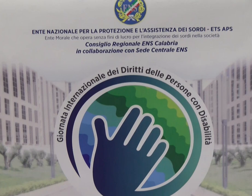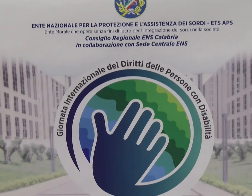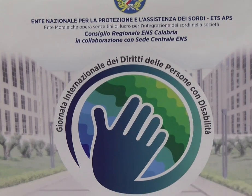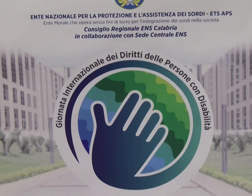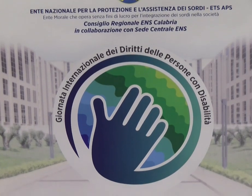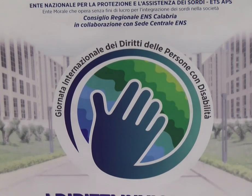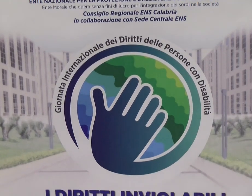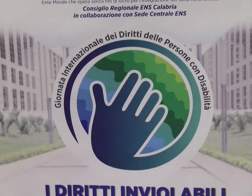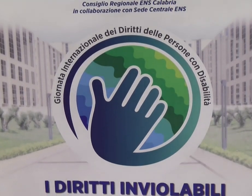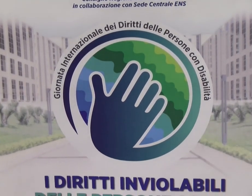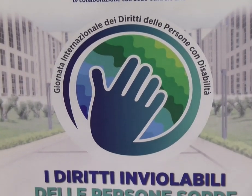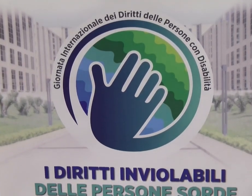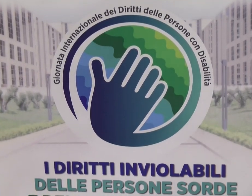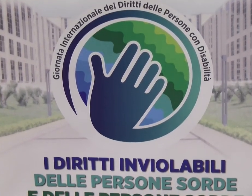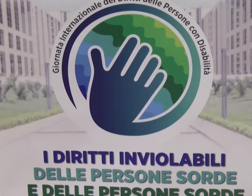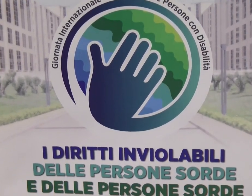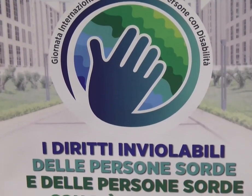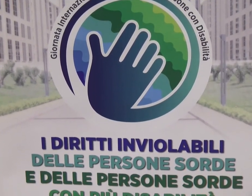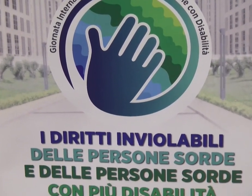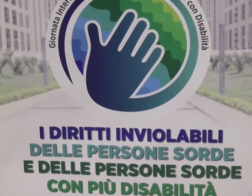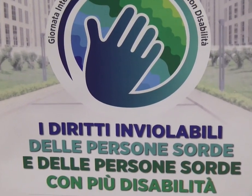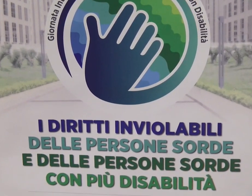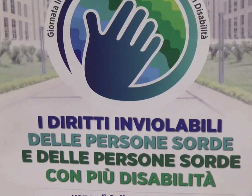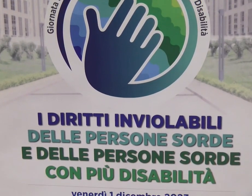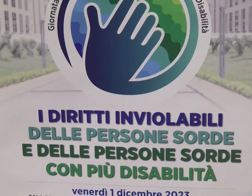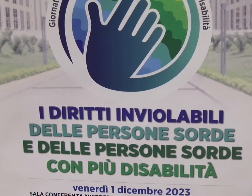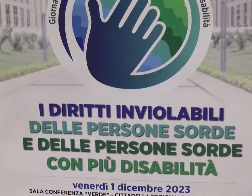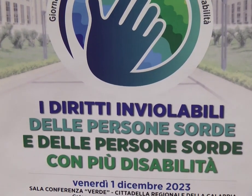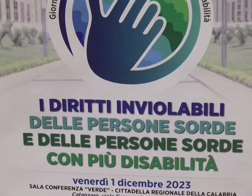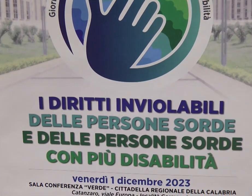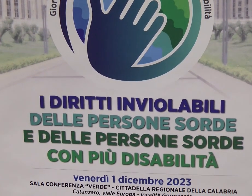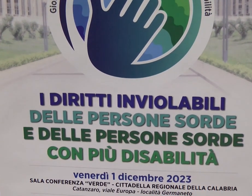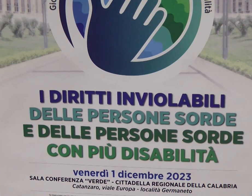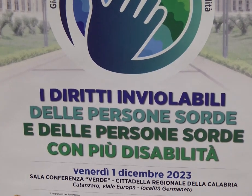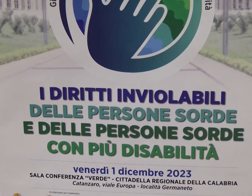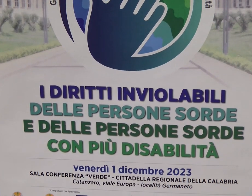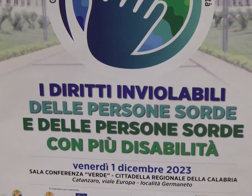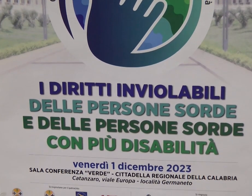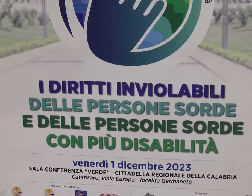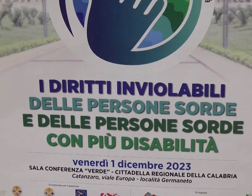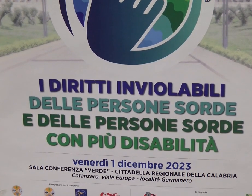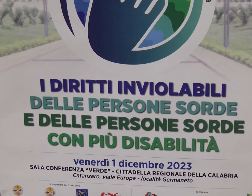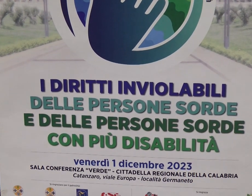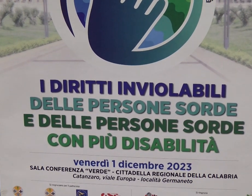televisive i sottotitoli non vengono garantiti 24 ore su 24 quindi ci sono ancora tante cose da da poter fare